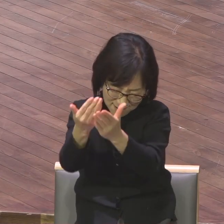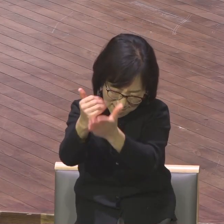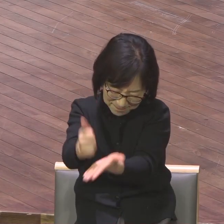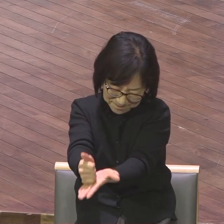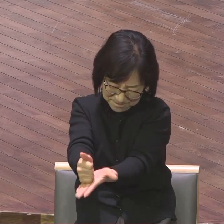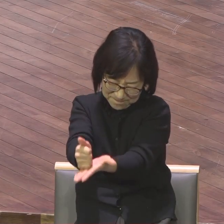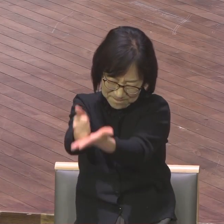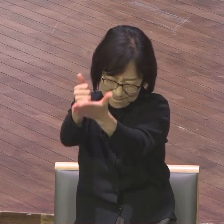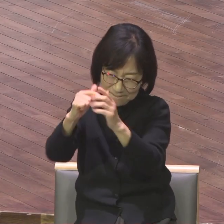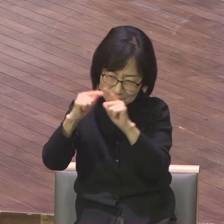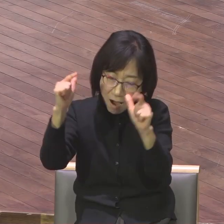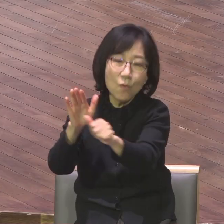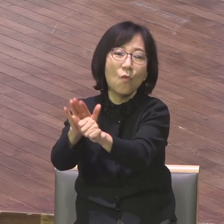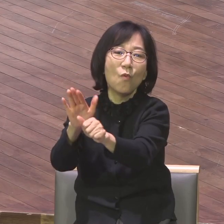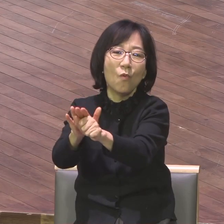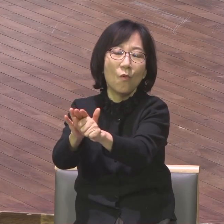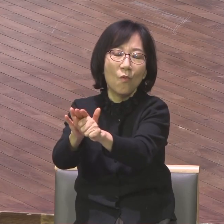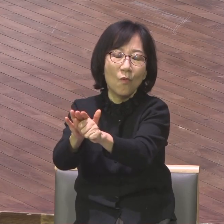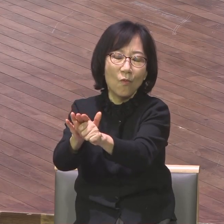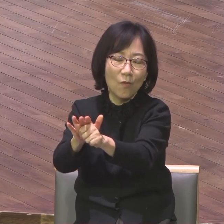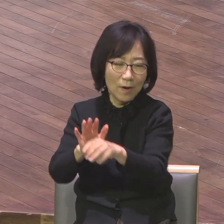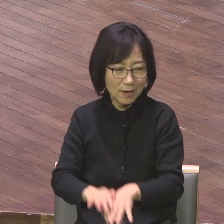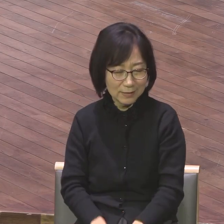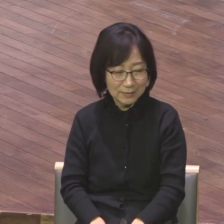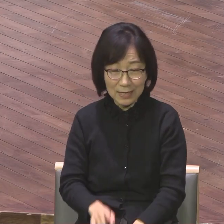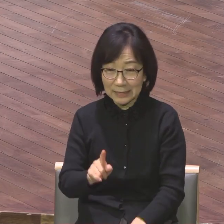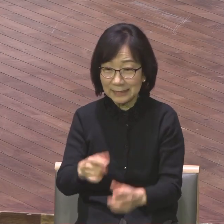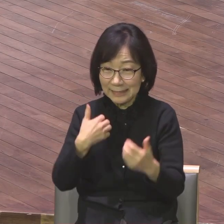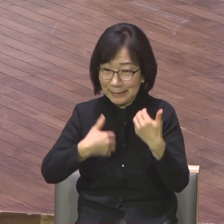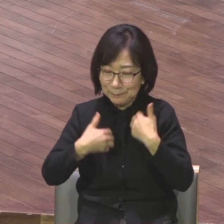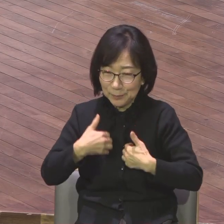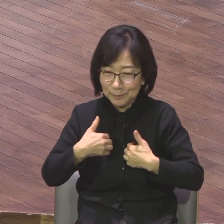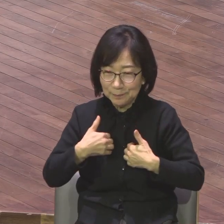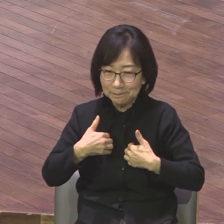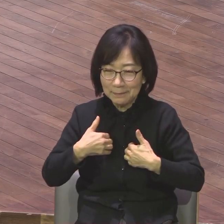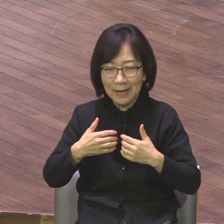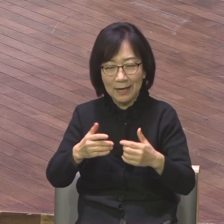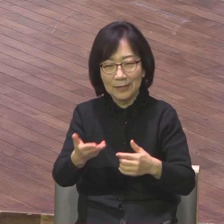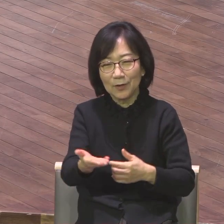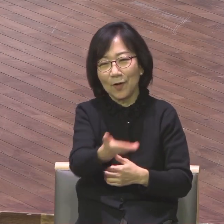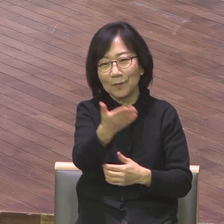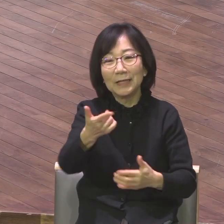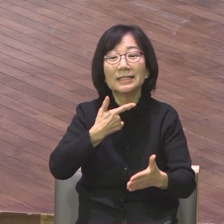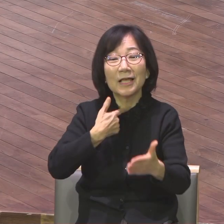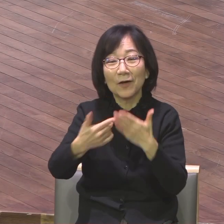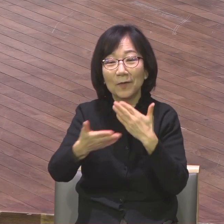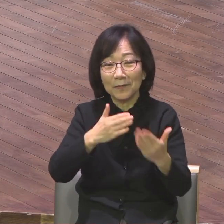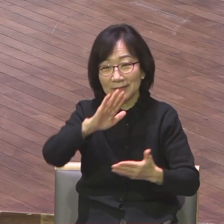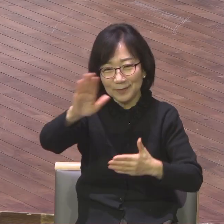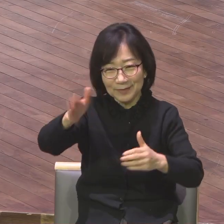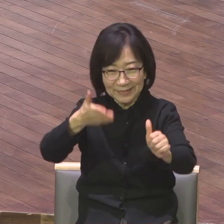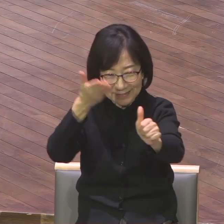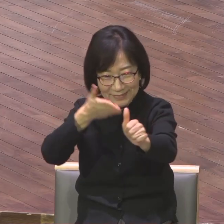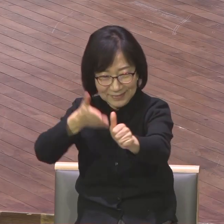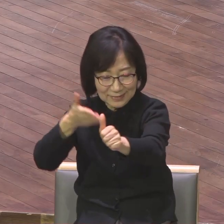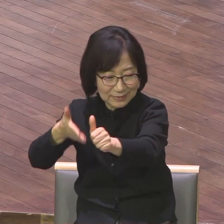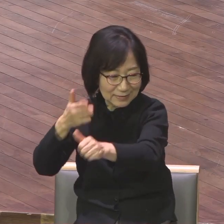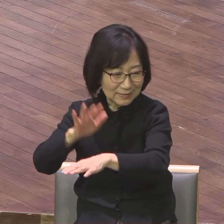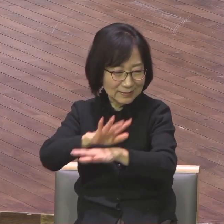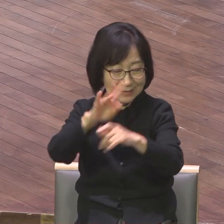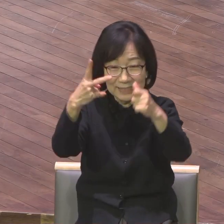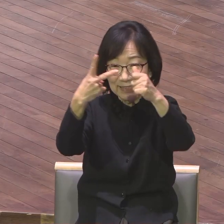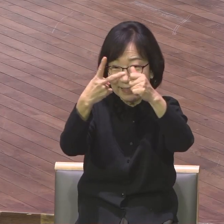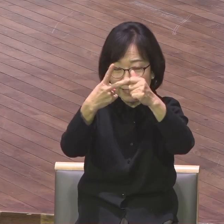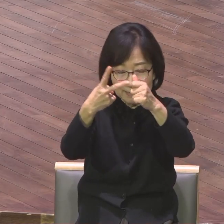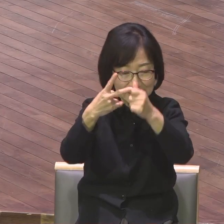되었어. 그 기쁨을 온전히 체험하는 영혼 공동체 되기를 주님으로 축복합니다. 두 번째로